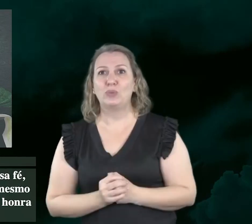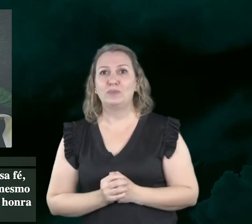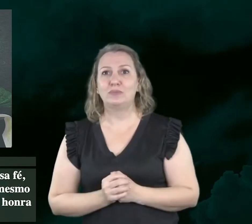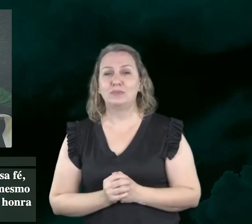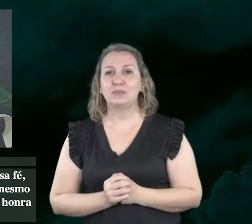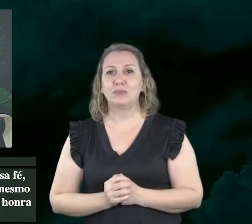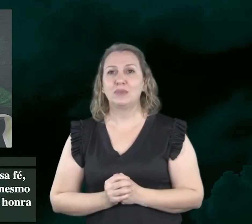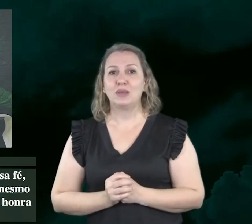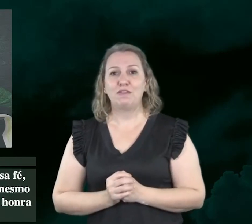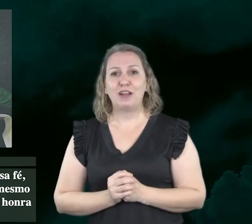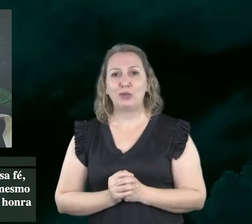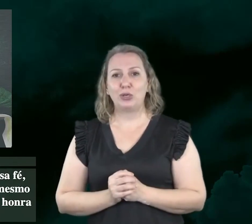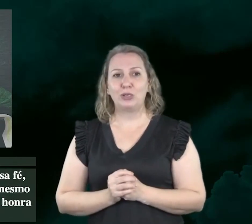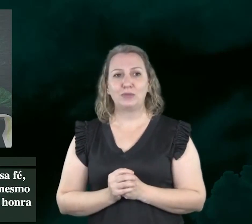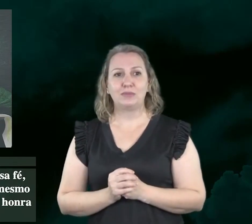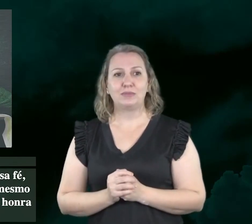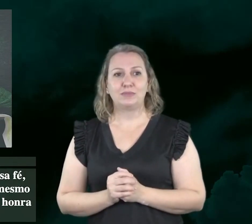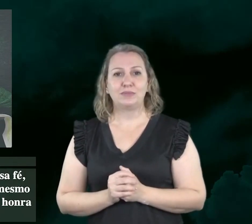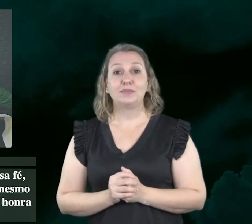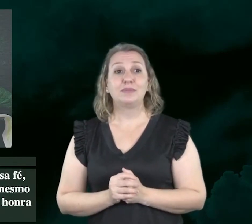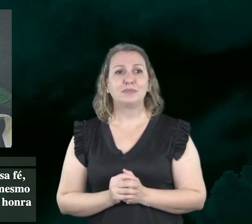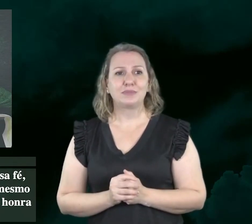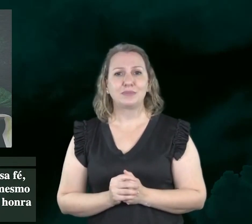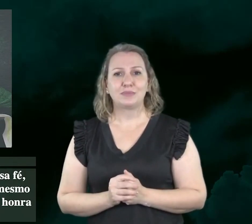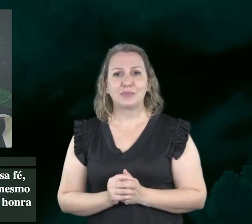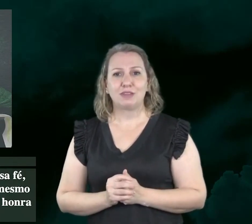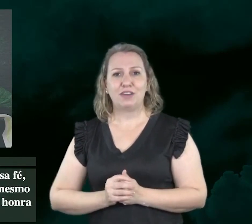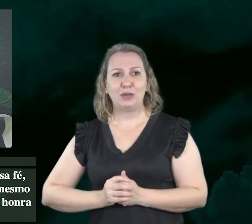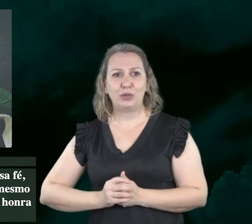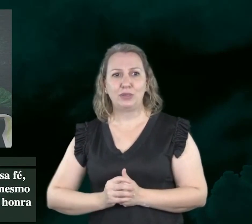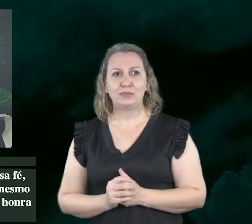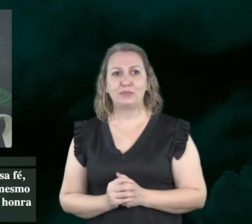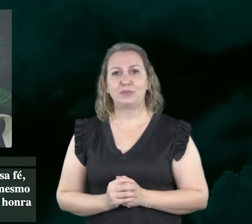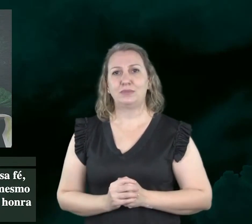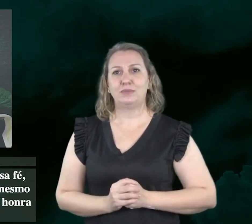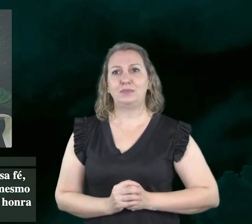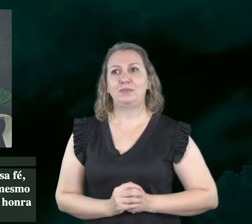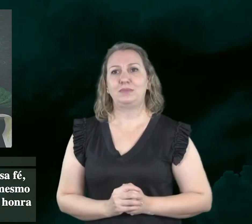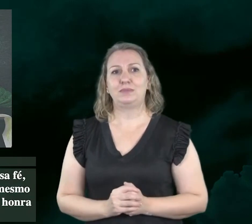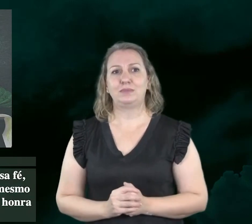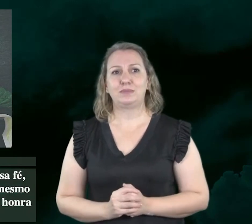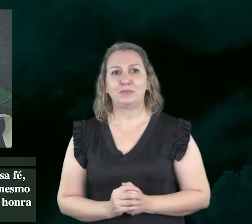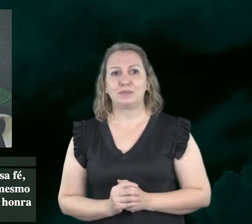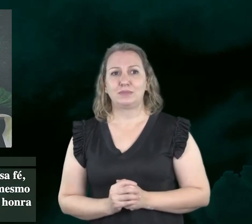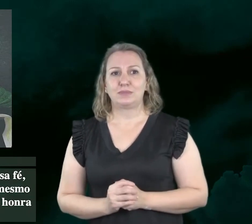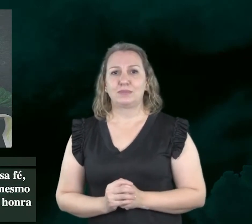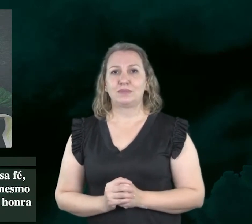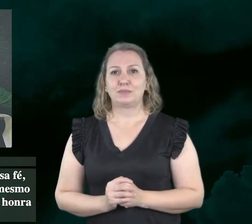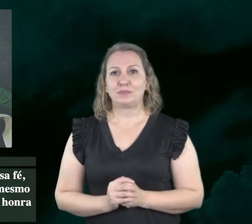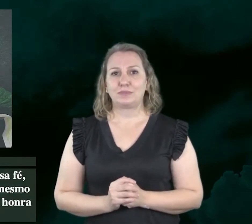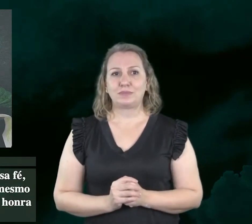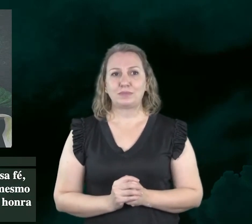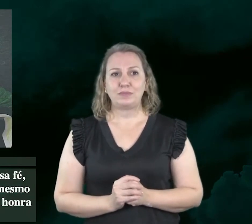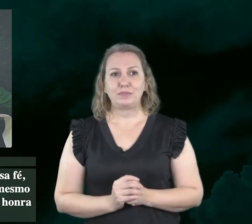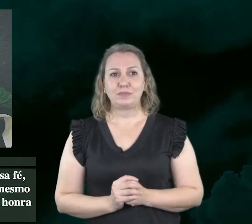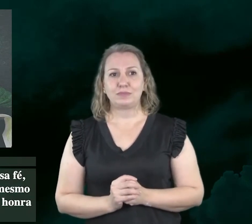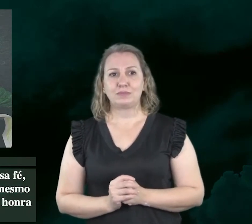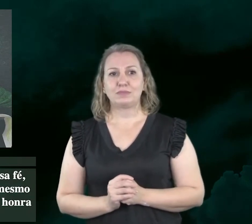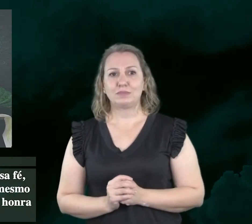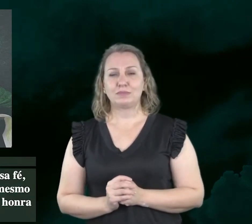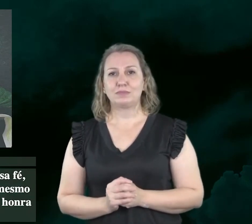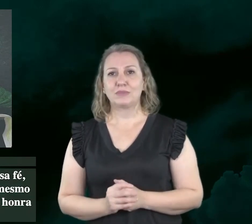fé aumente de valor agregado? É a pureza. E o que faz a nossa fé